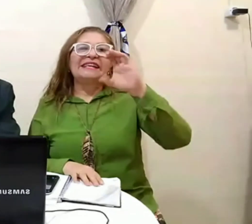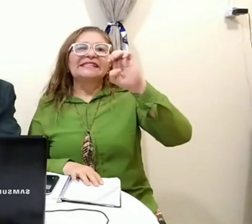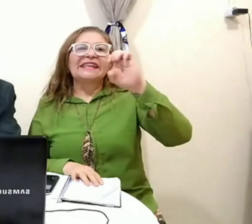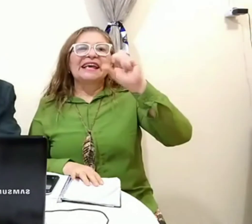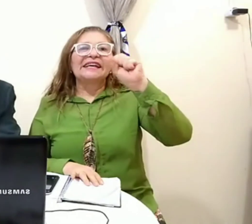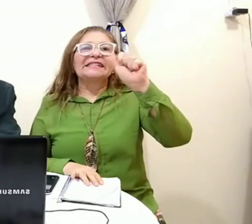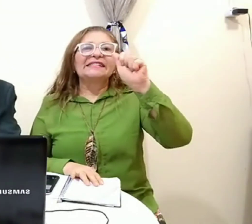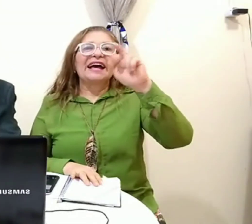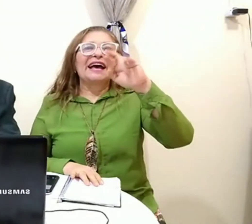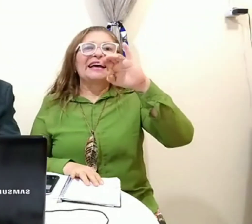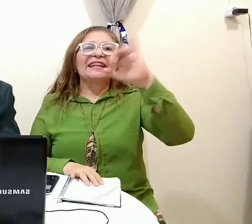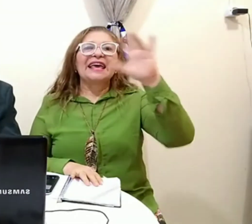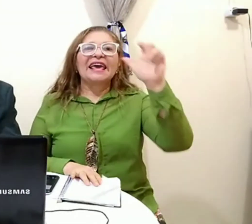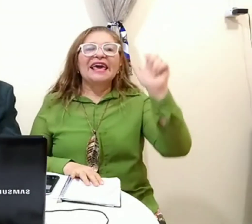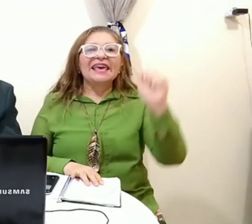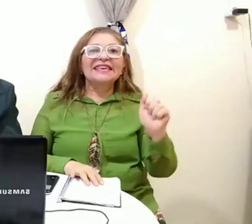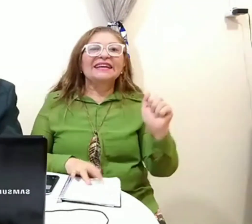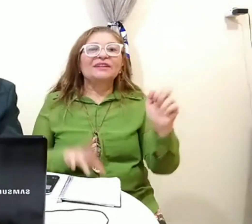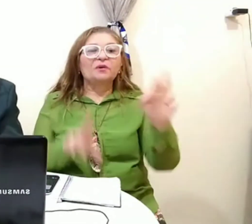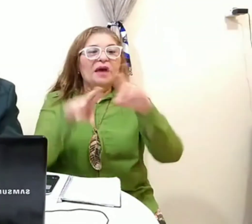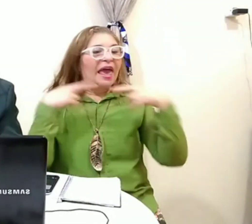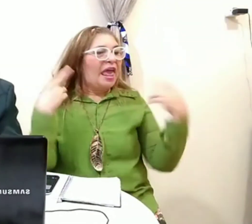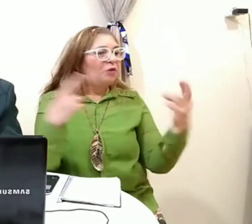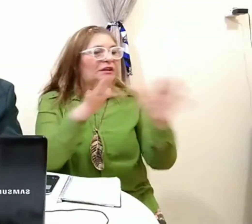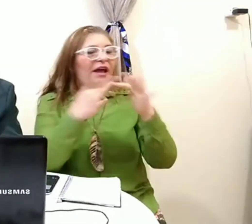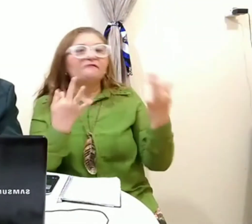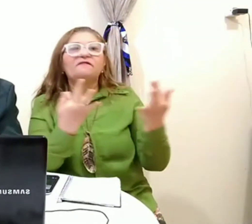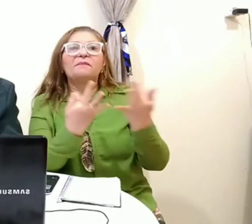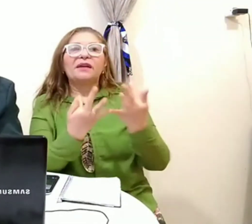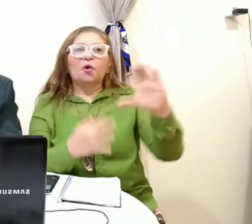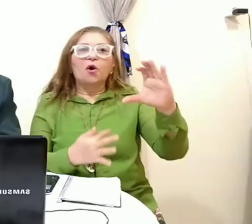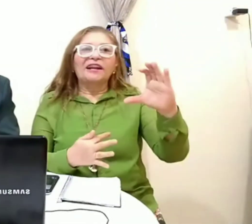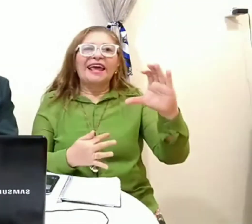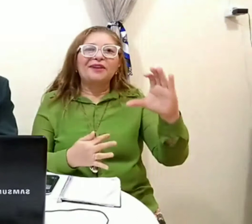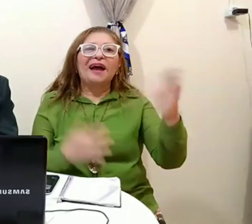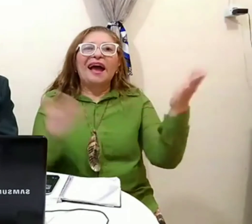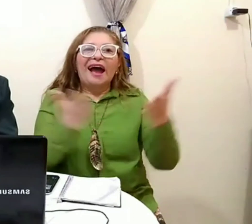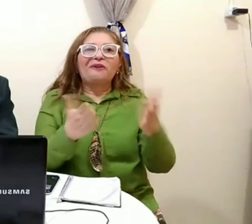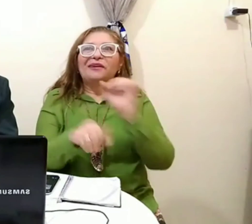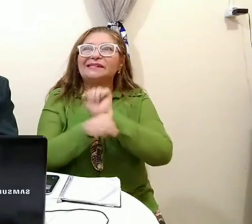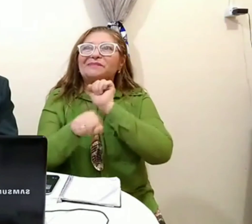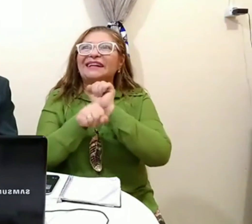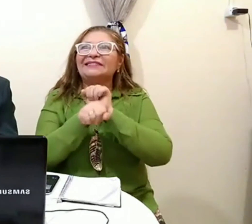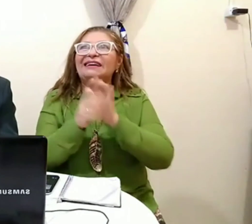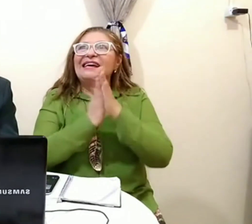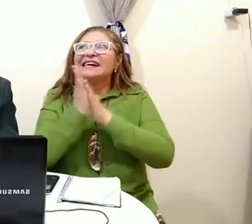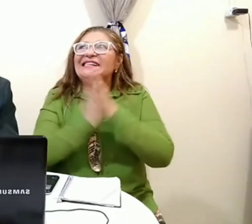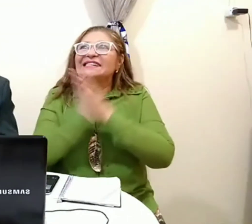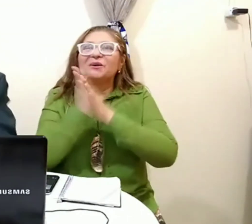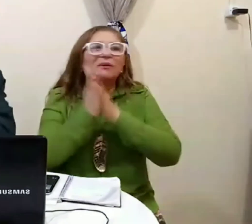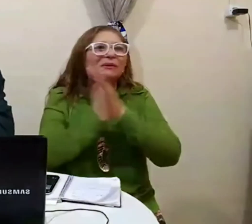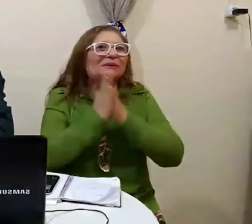esperando por eles, tendo reunido seus parentes e amigos íntimos. Então, não só Cornélio e a sua casa, seu servo, mas ele tinha reunido